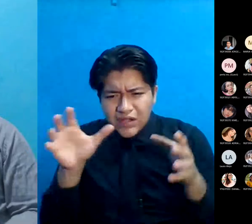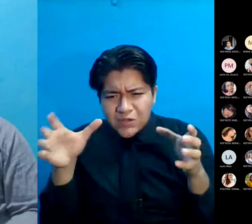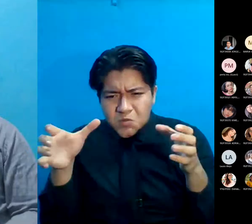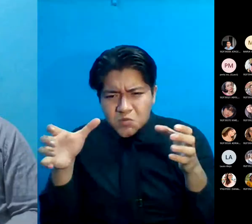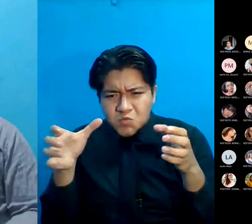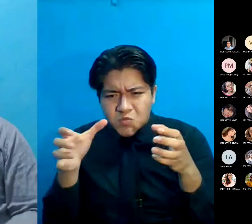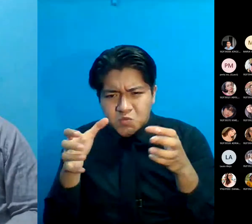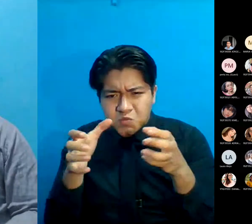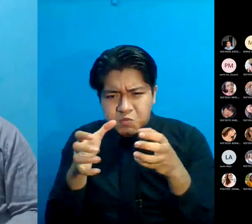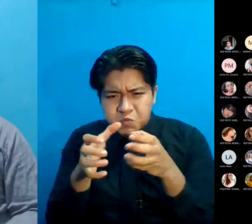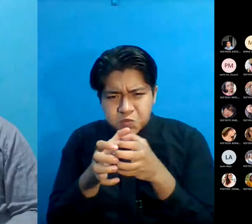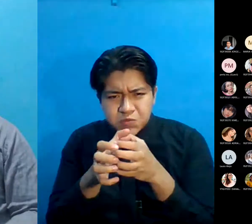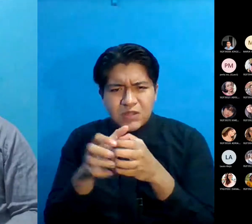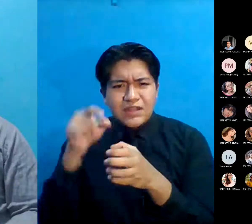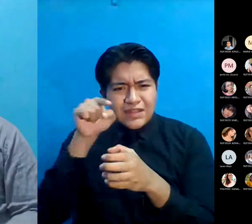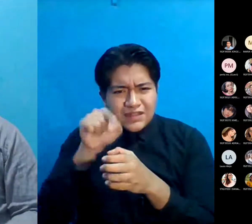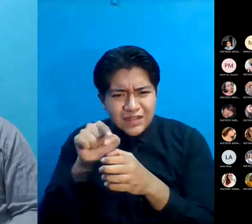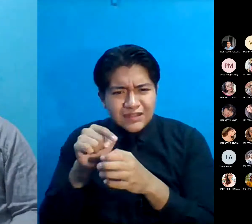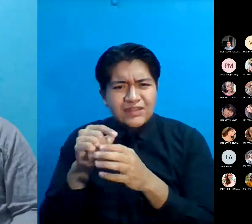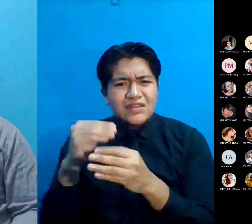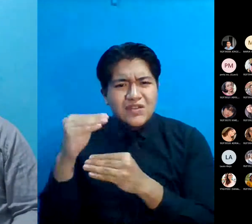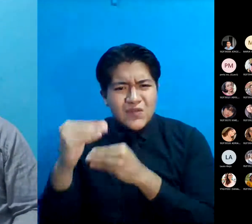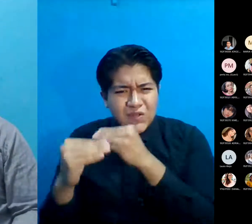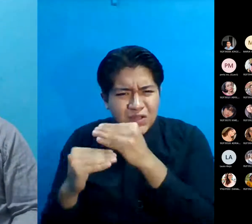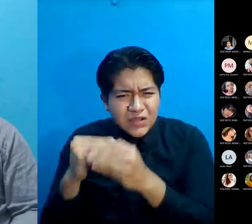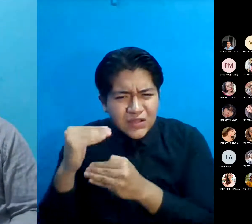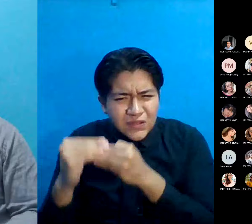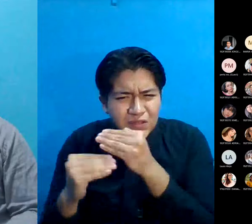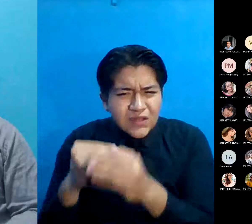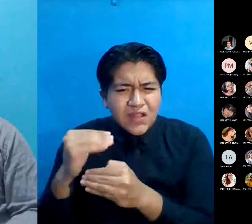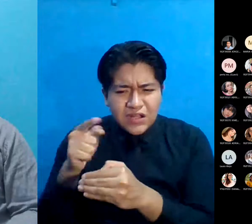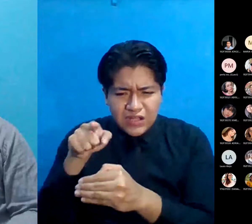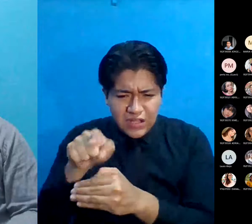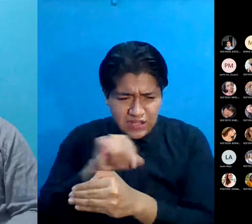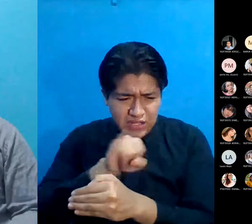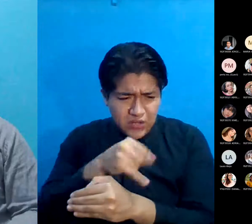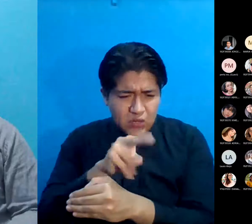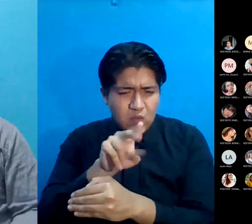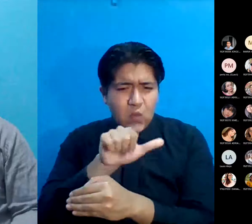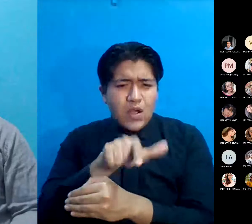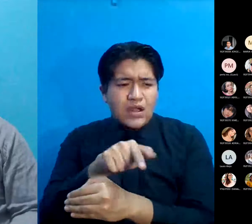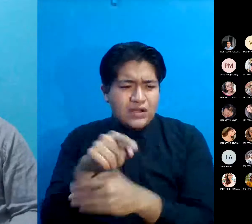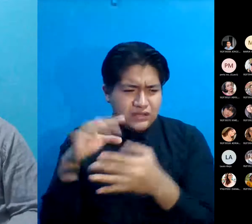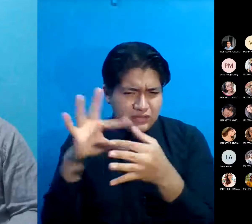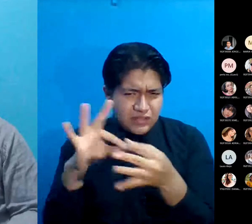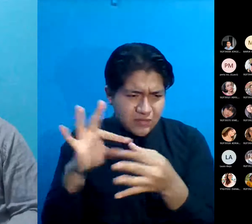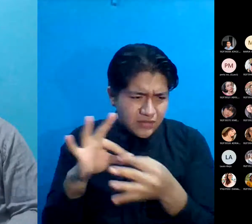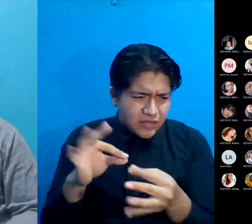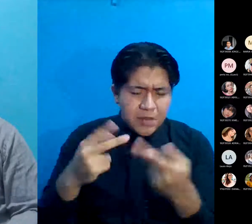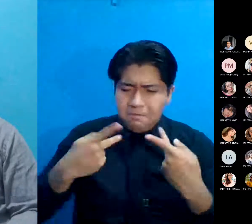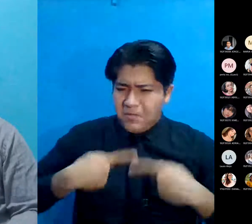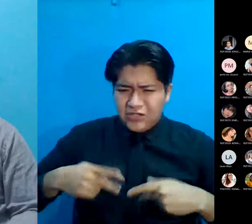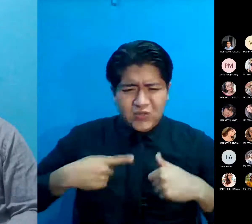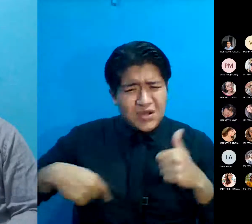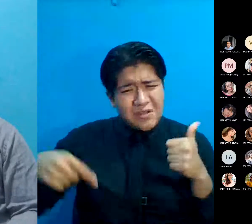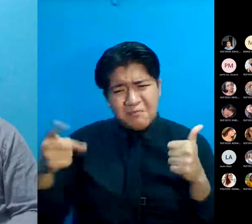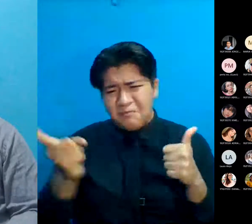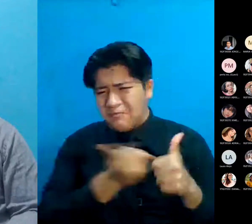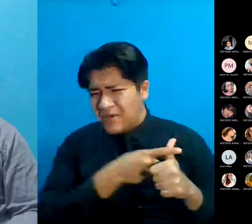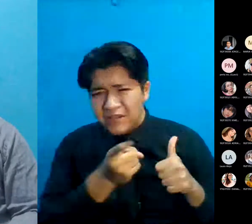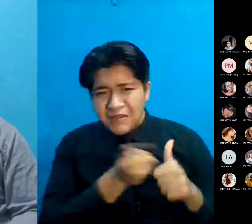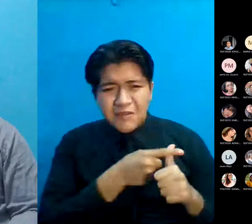Mudos, en la cual pues Juan Pablo Bonet fue también uno de los precursores de los